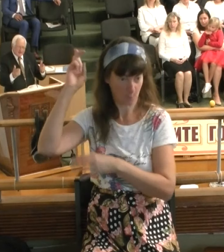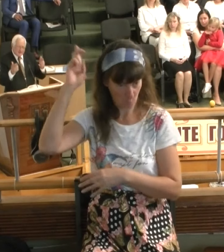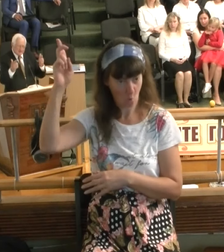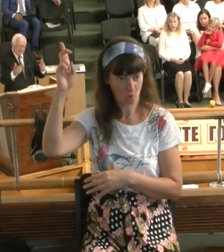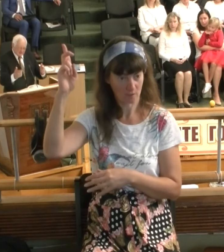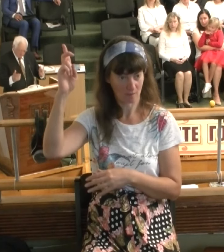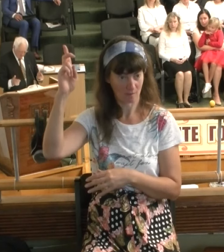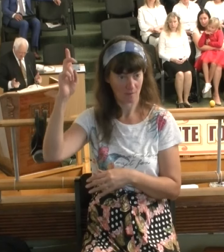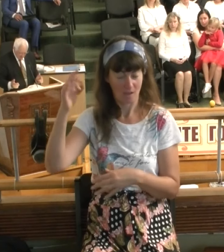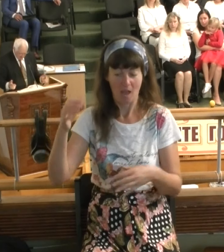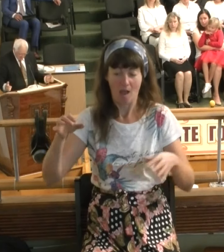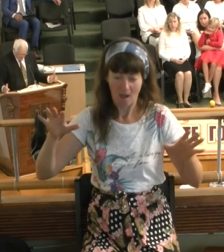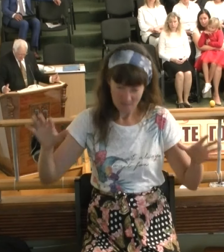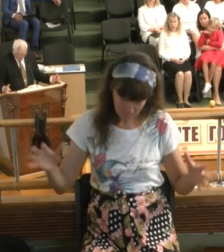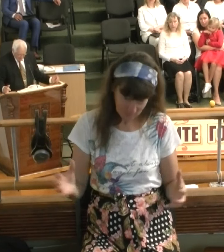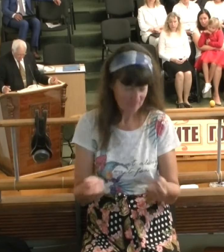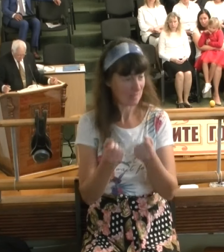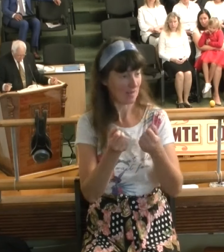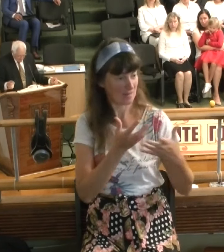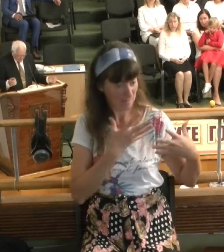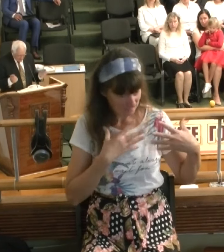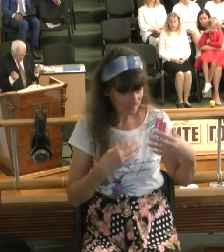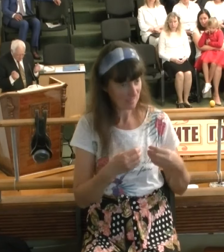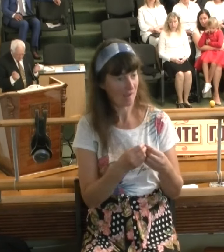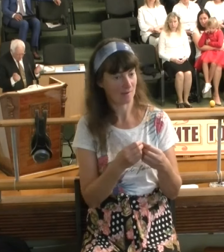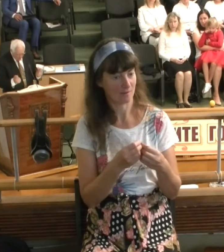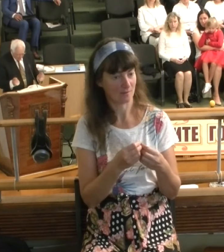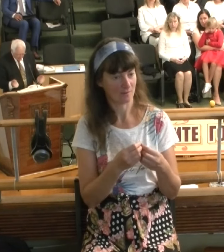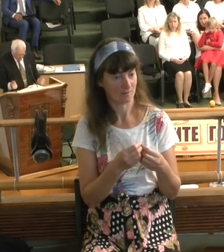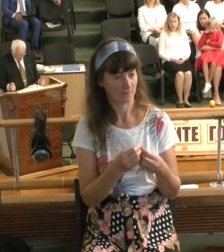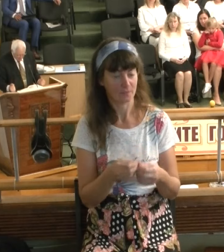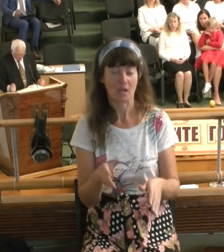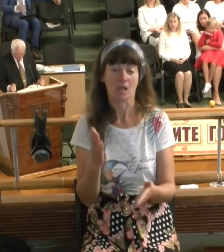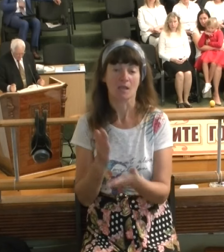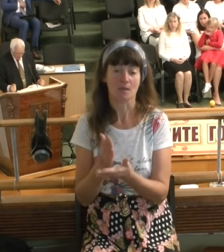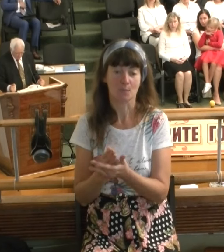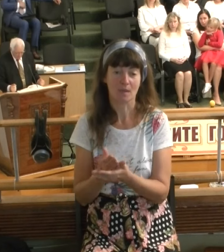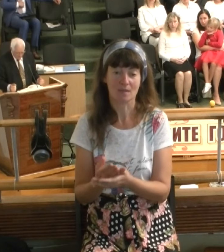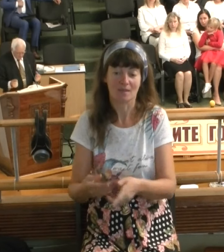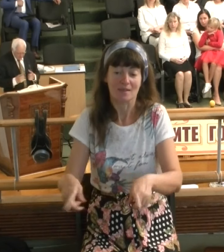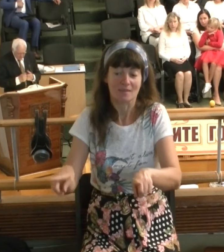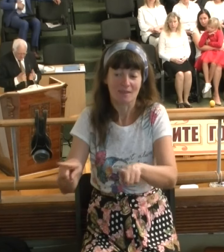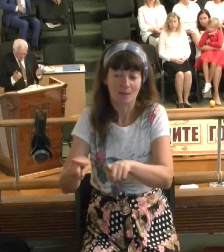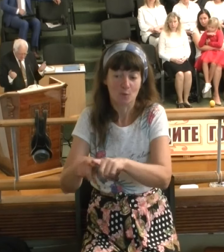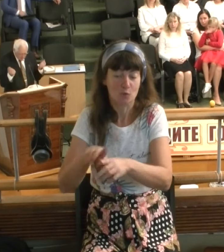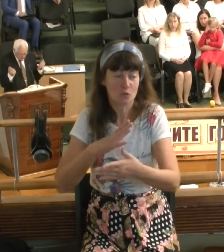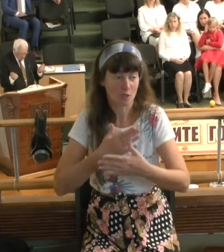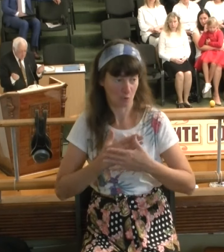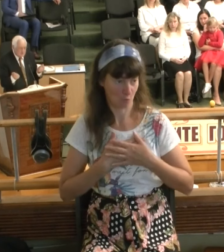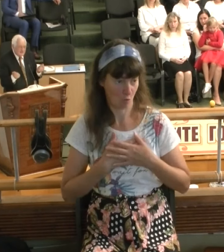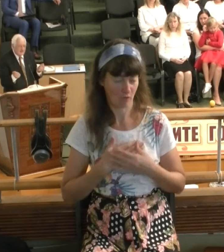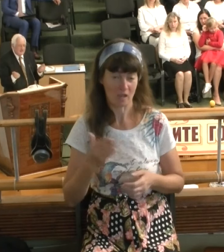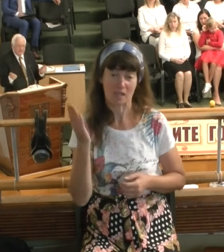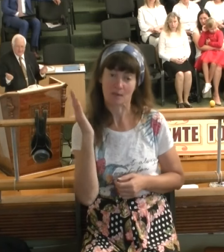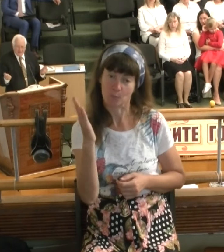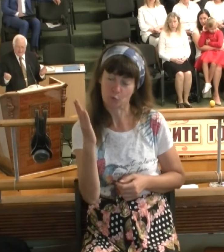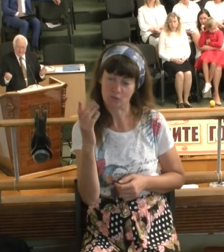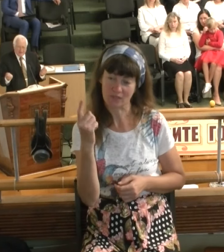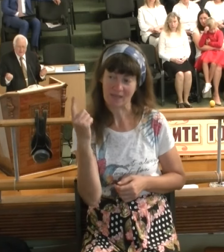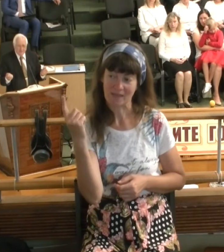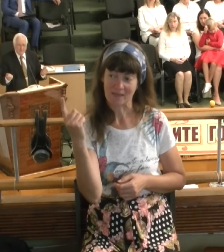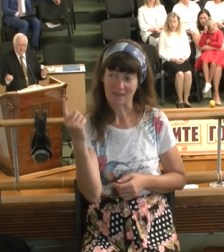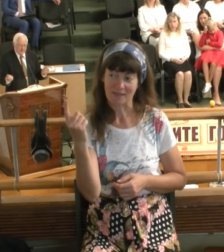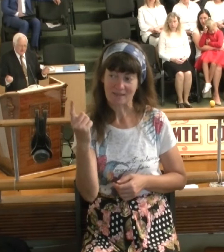о спасении, о церкви. Имейте ту же любовь. Будьте единодушны